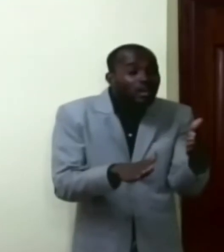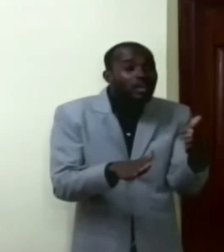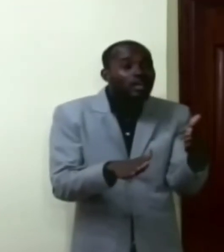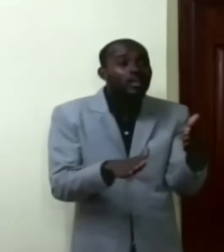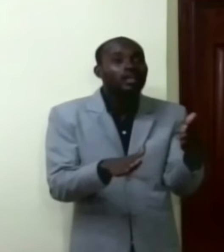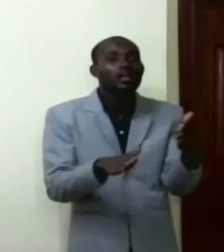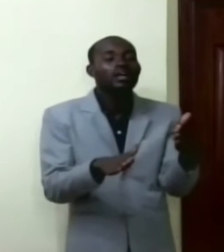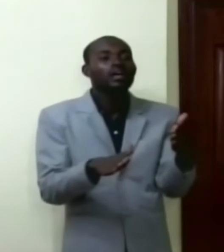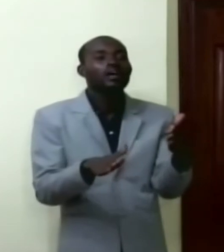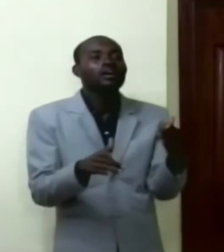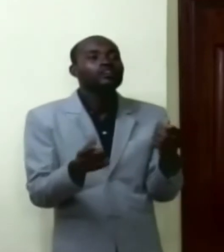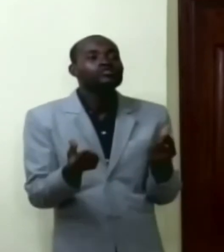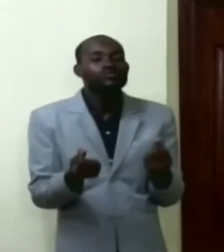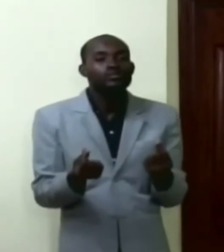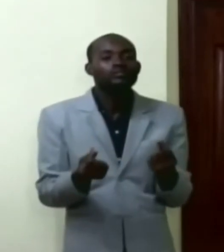Nous